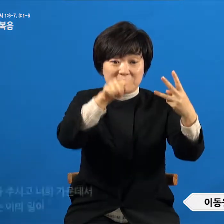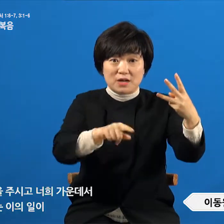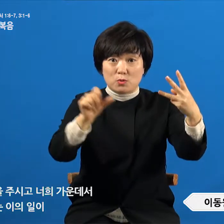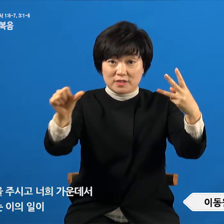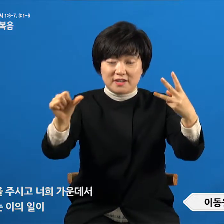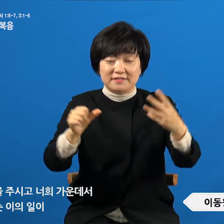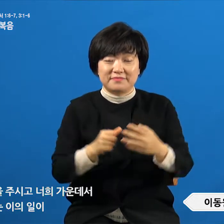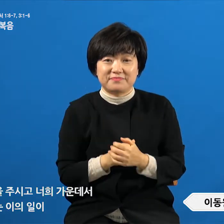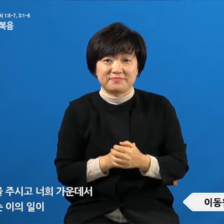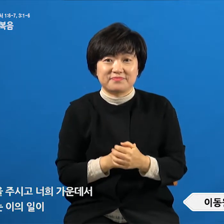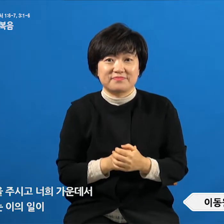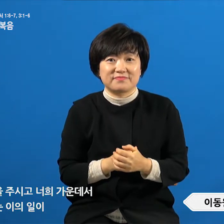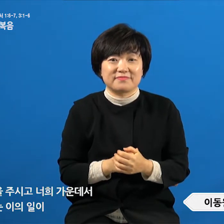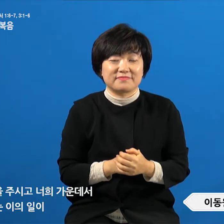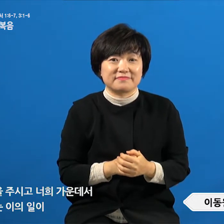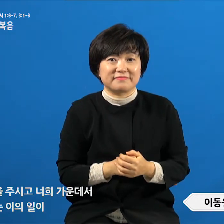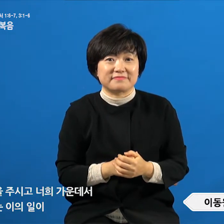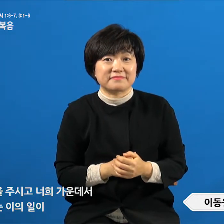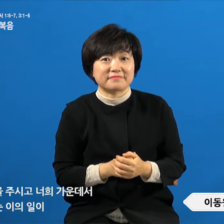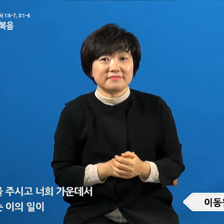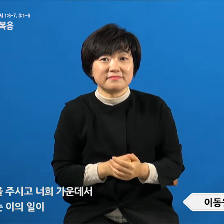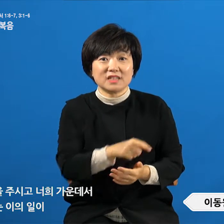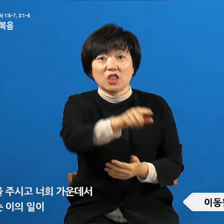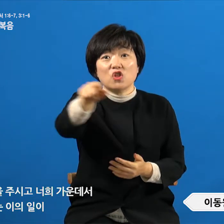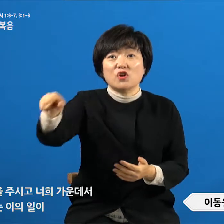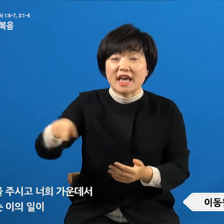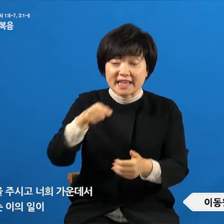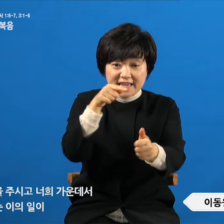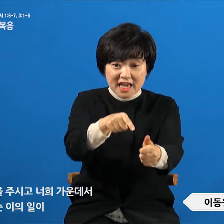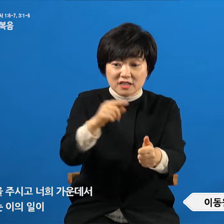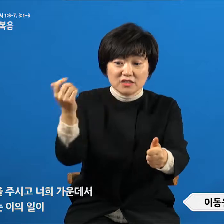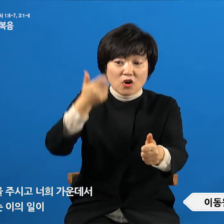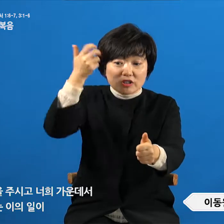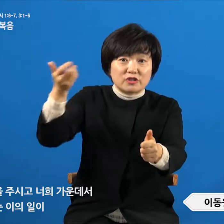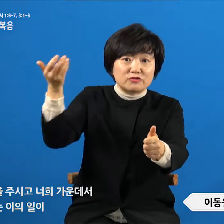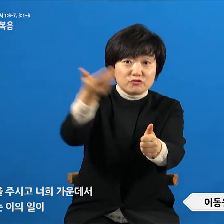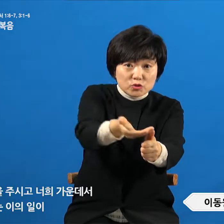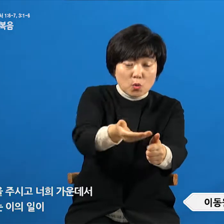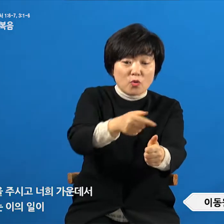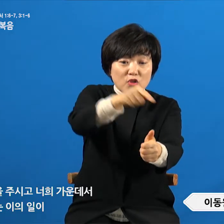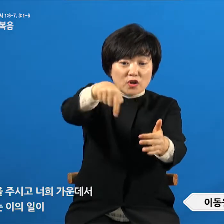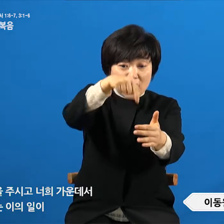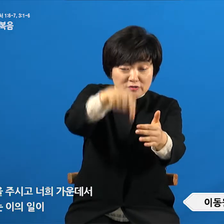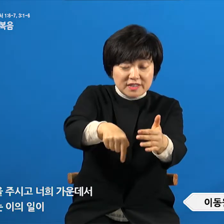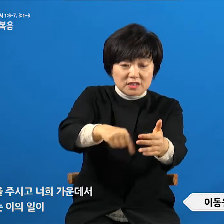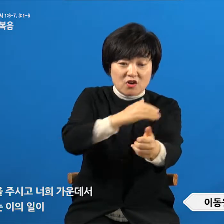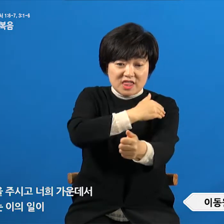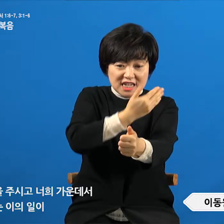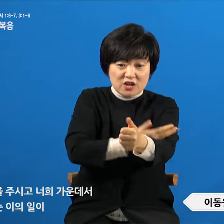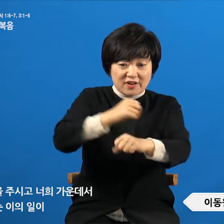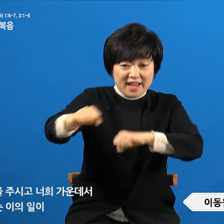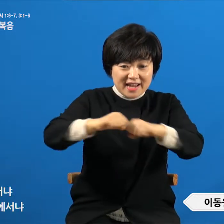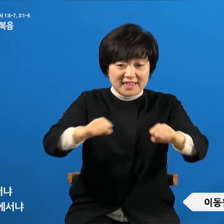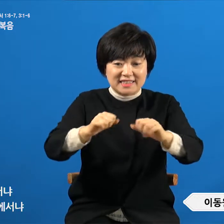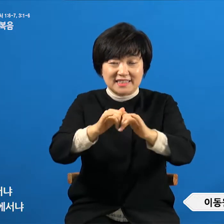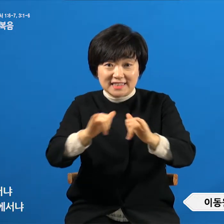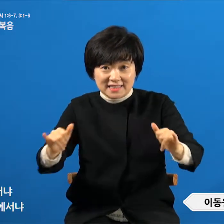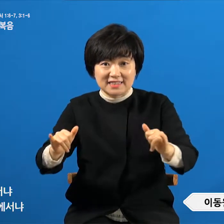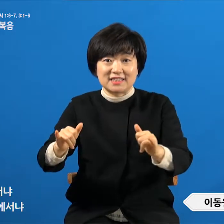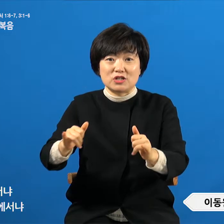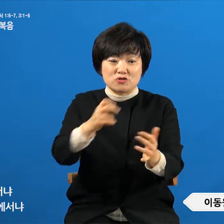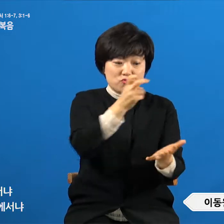갈라디아 3장 5절입니다. 다 같이 읽겠습니다. 시작. 너희에게 성령을 주시고 너희 가운데서 능력을 행하시는 이의